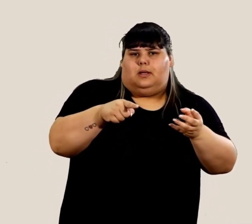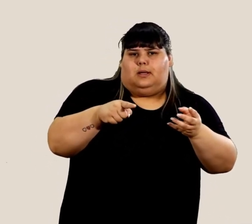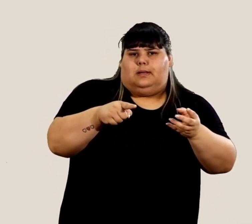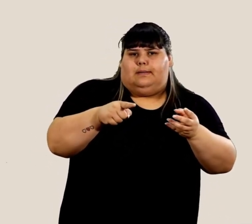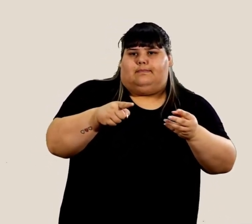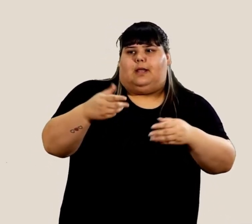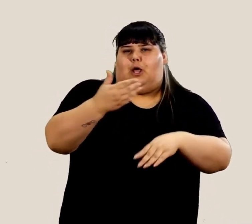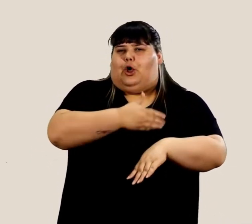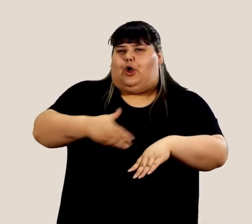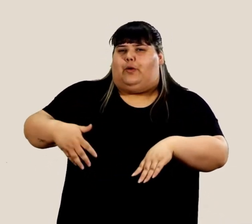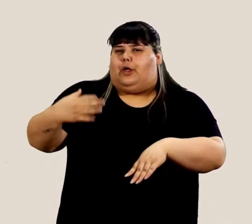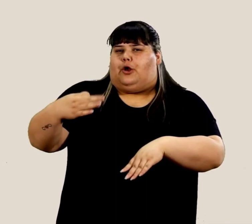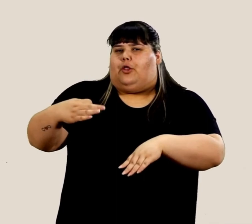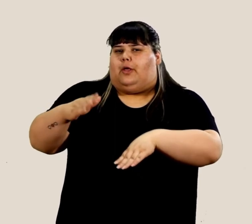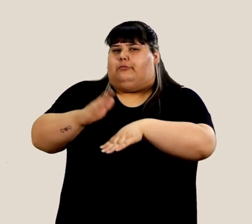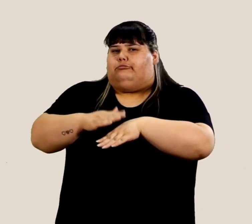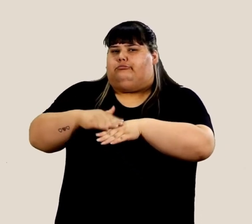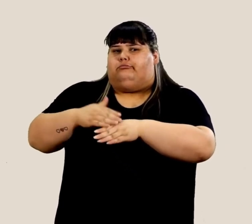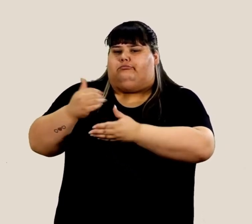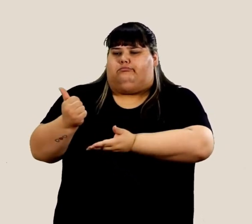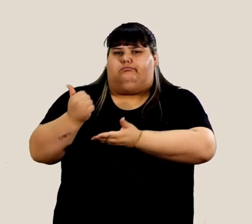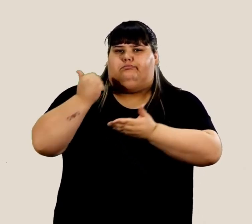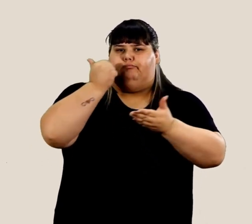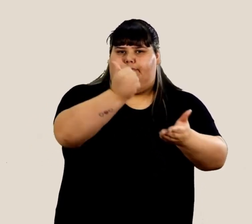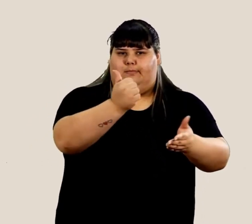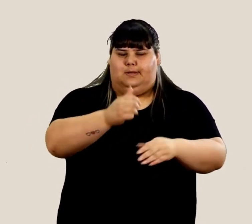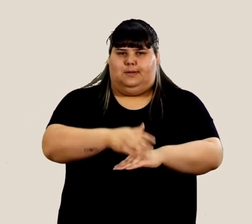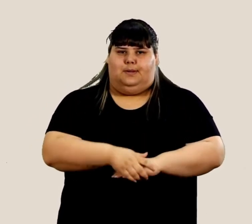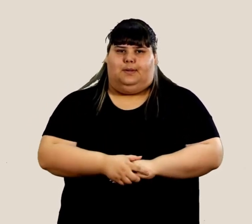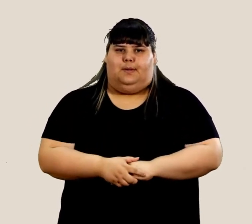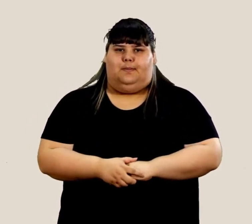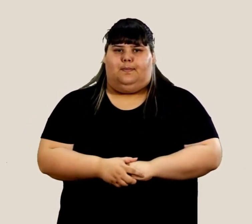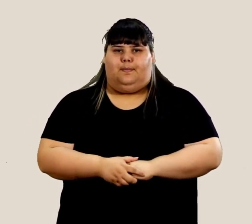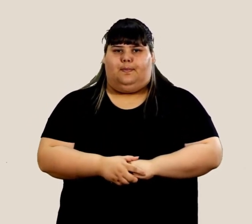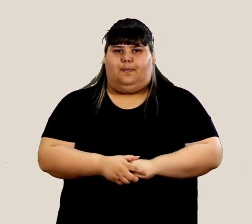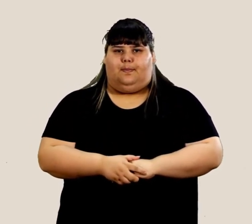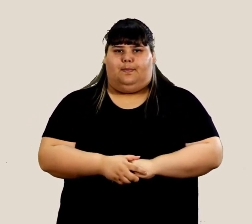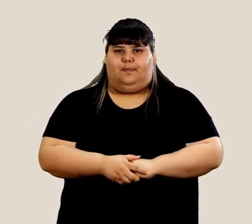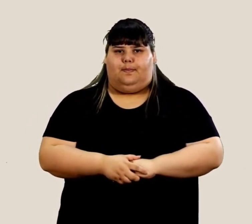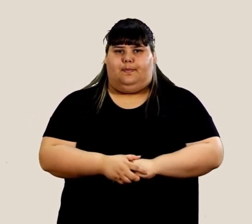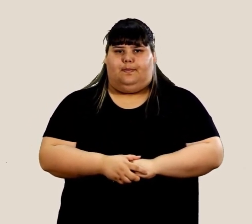conviene conceder subsidios estatales o de otra índole.